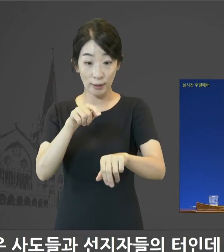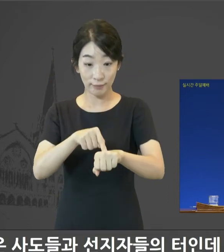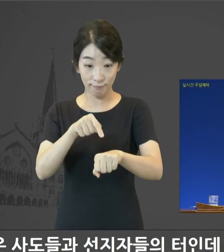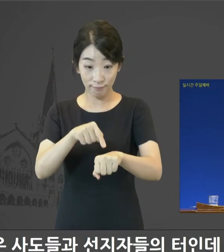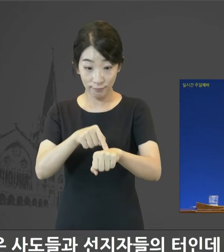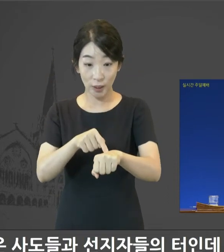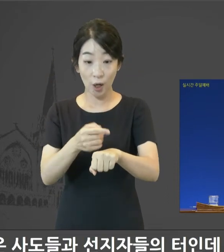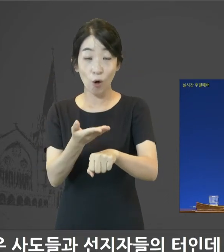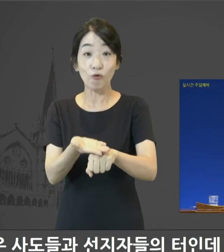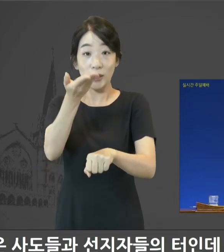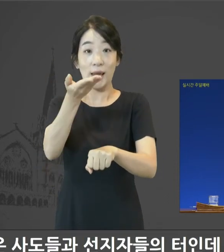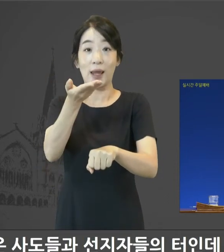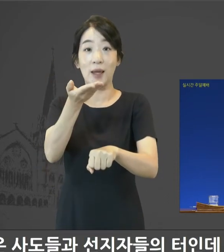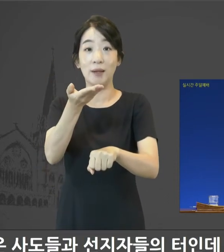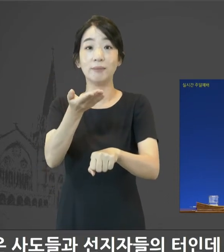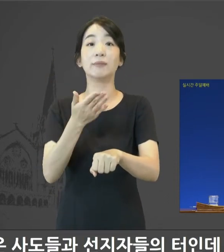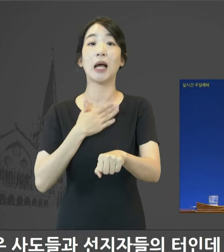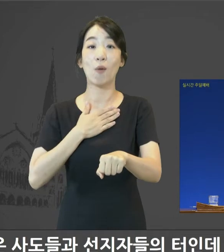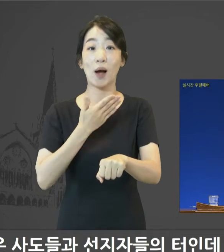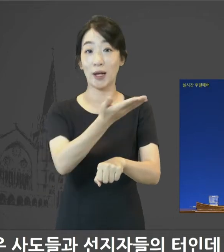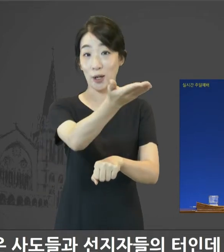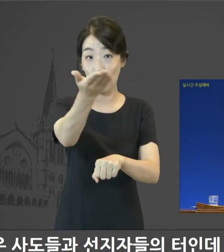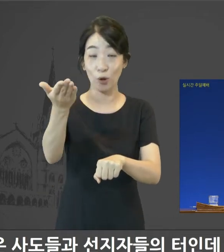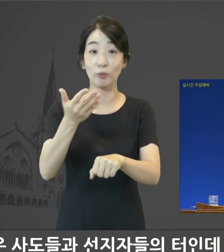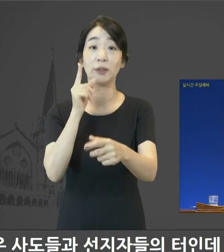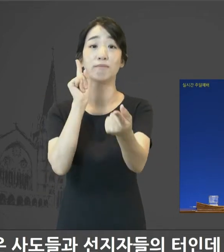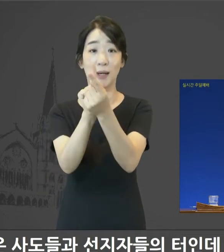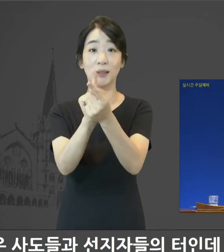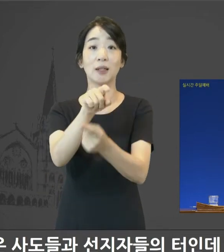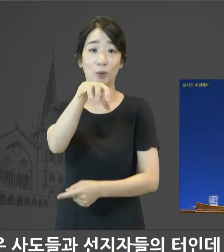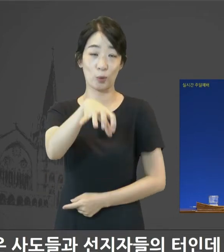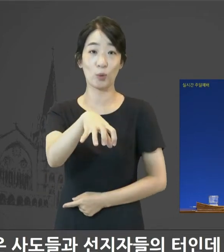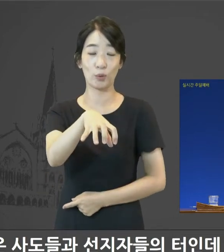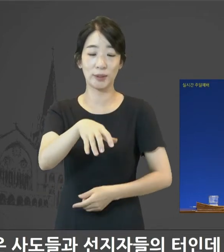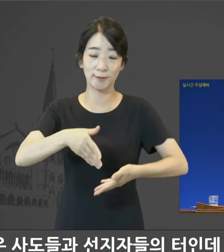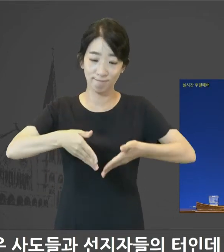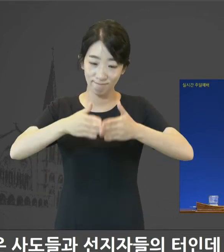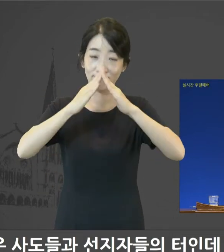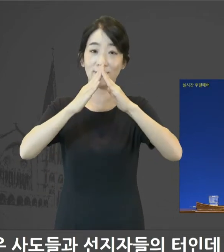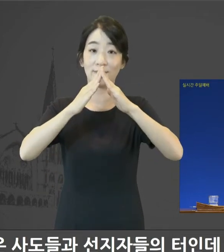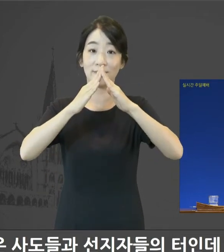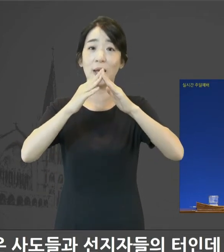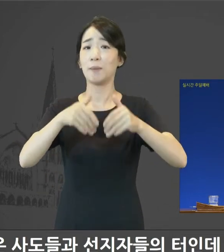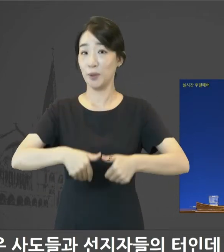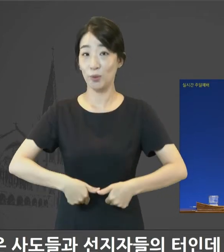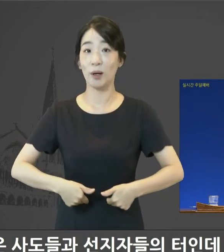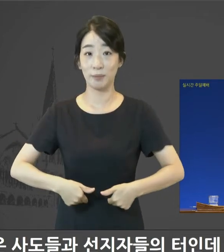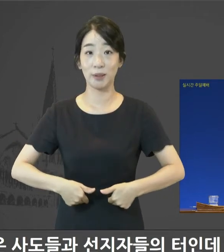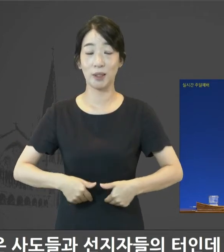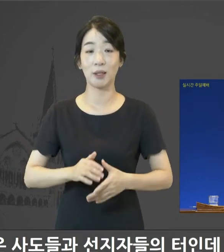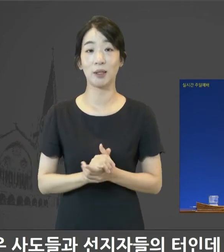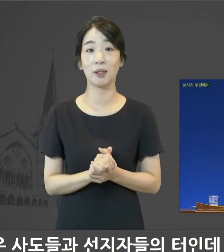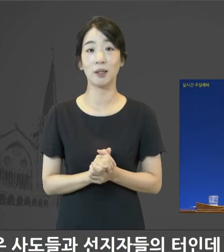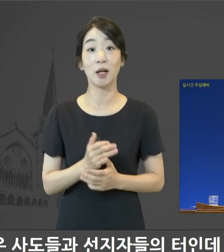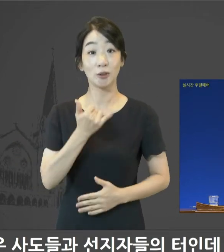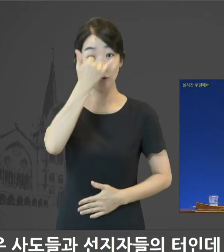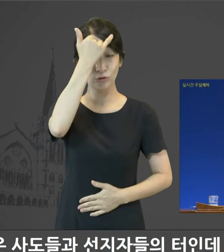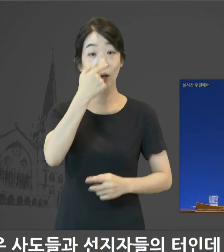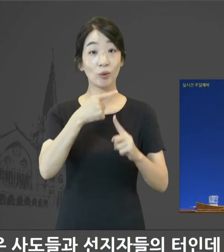우리가 예수님 하나님과 만나는 장소가 세워져야 됩니다. 우리 충영교회 정말